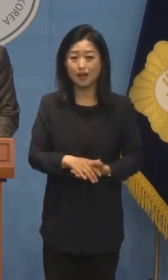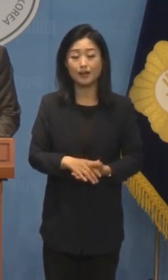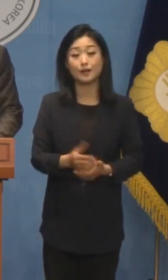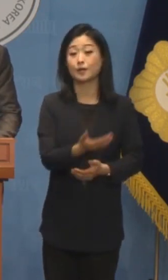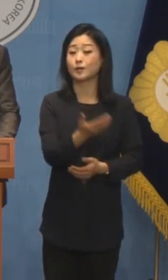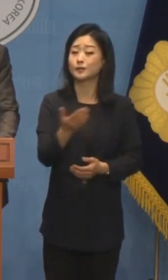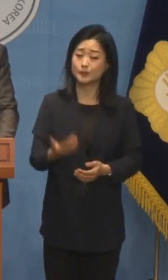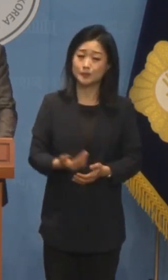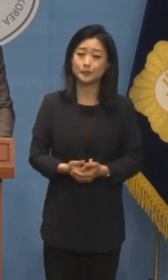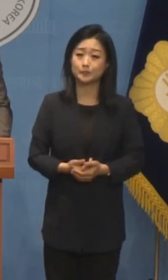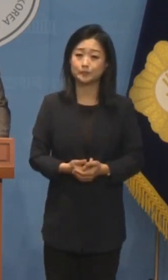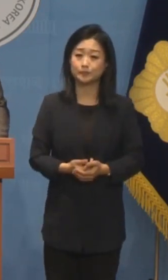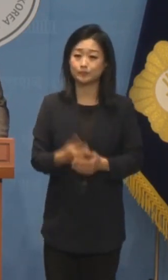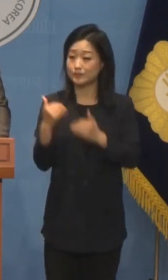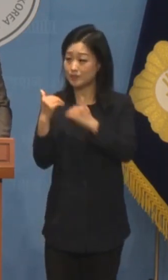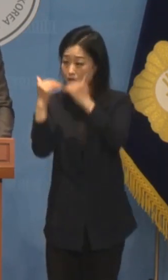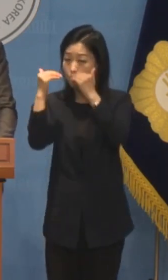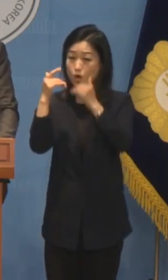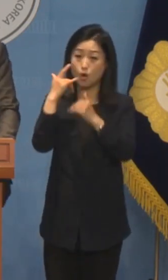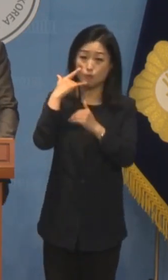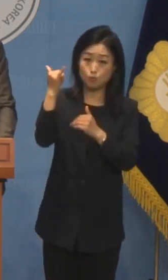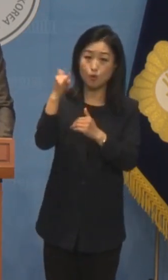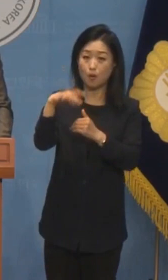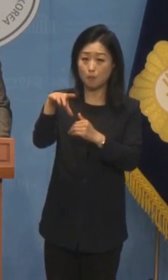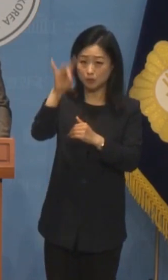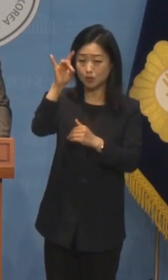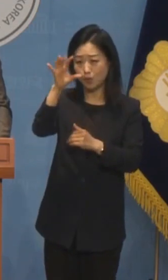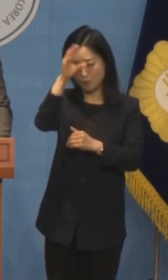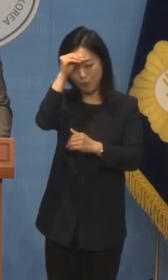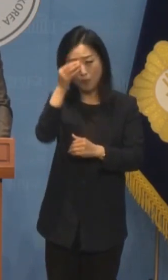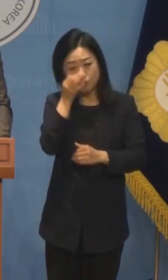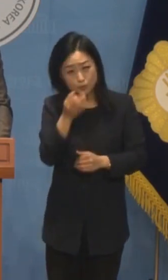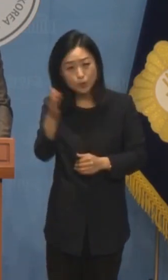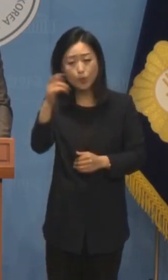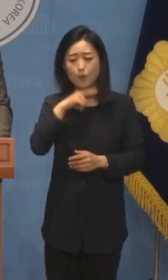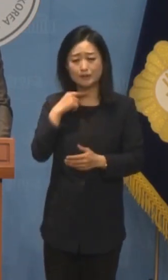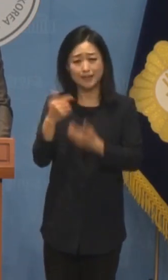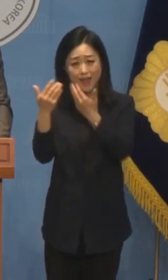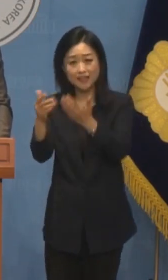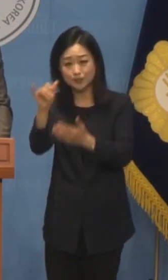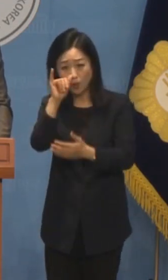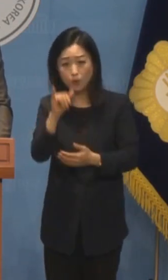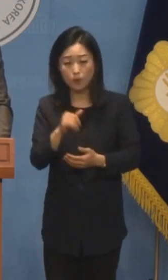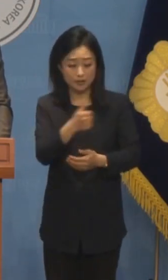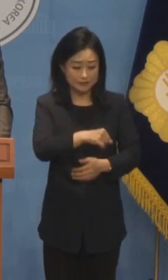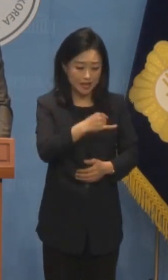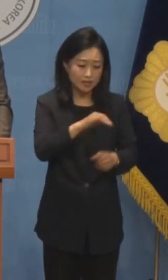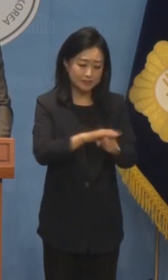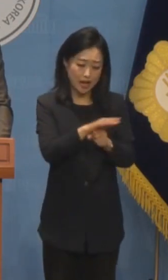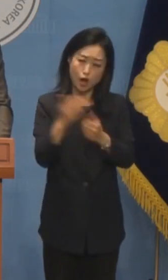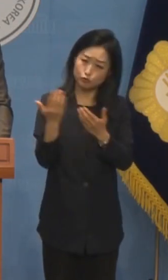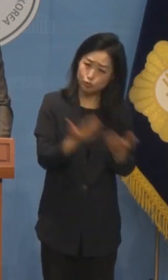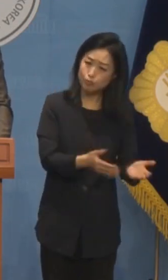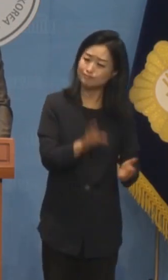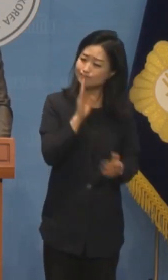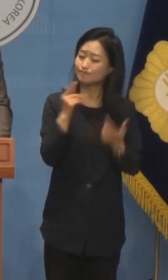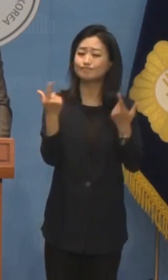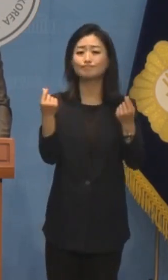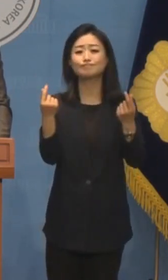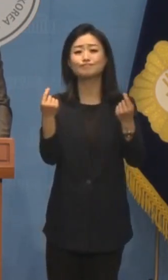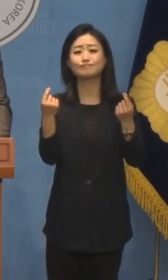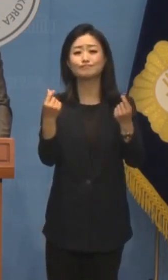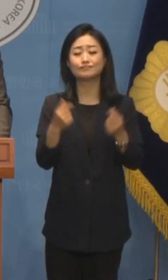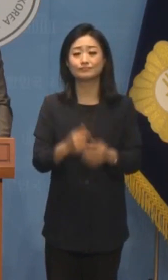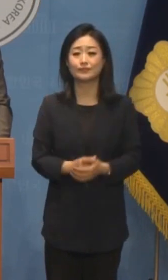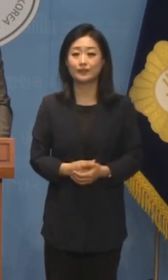역사상 어른과 부모가 먼저 모범을 보이고 희생하는 것 그리고 자녀에게 사랑을 나누어 주는 것이 마땅한 것이라고